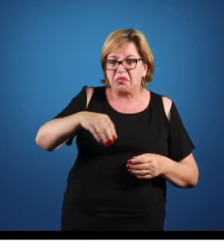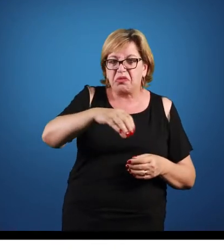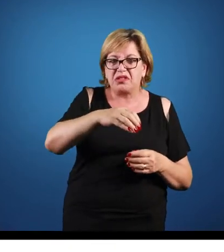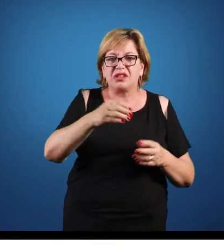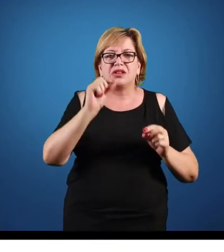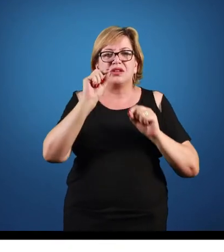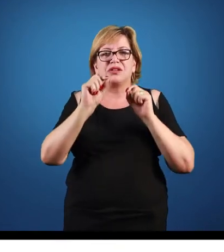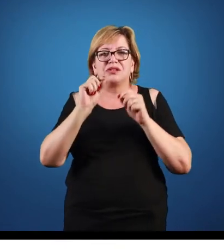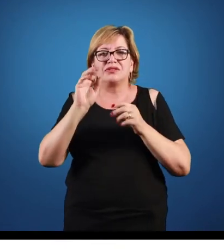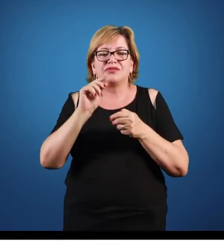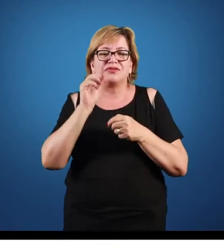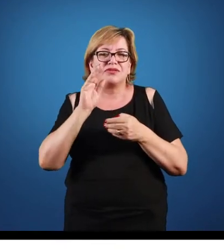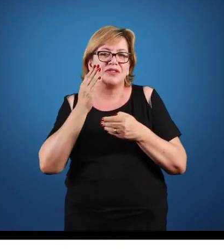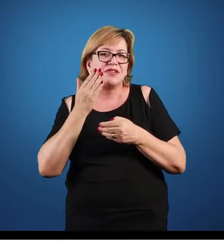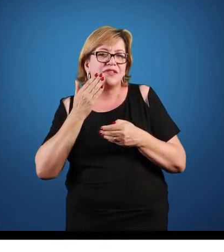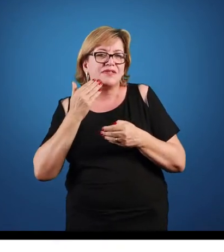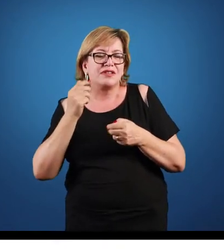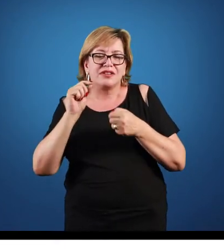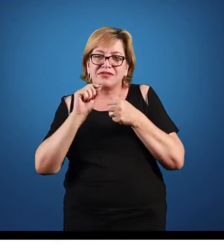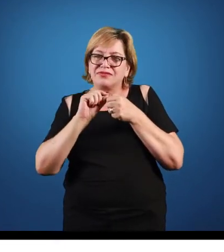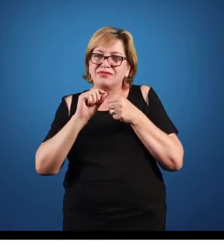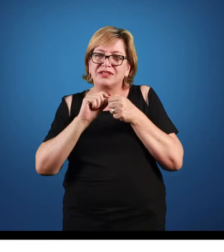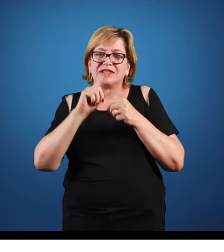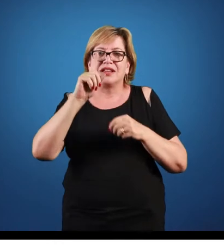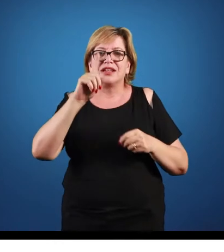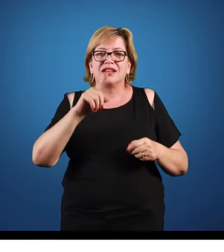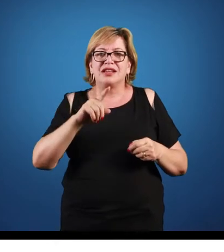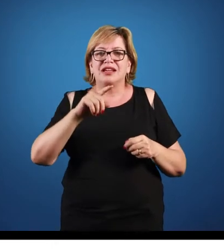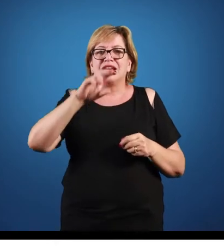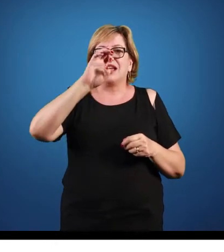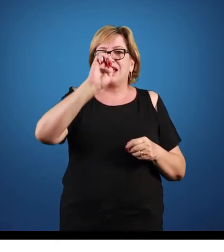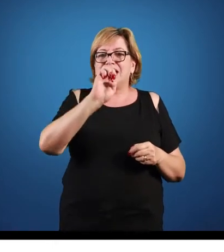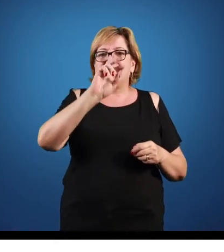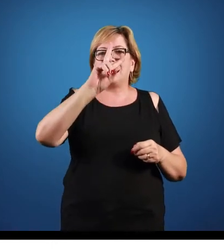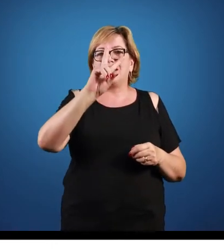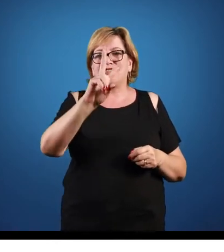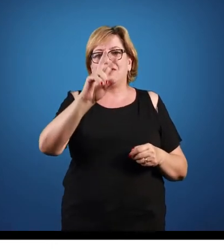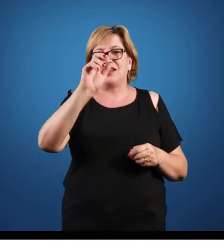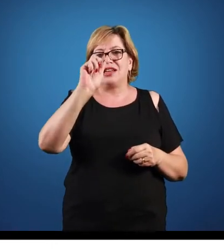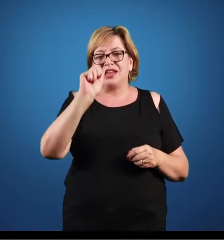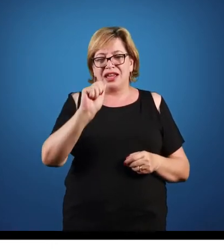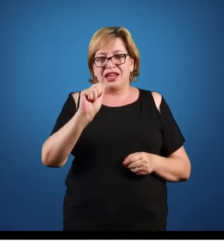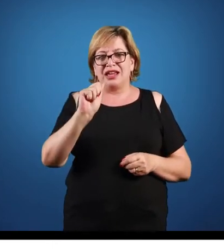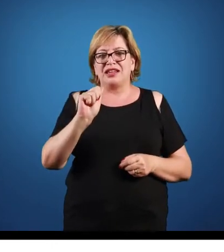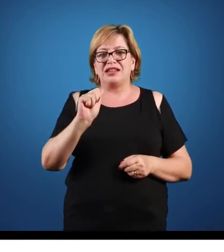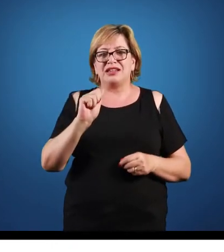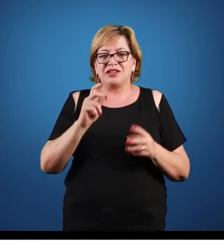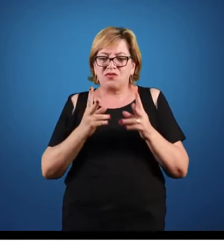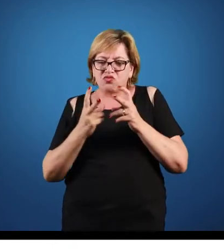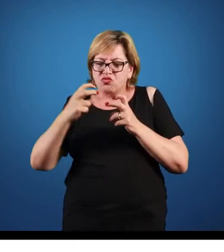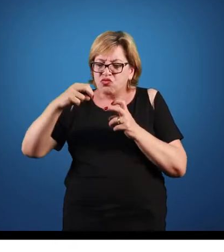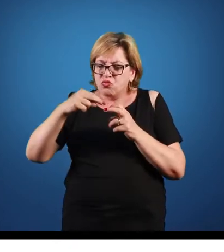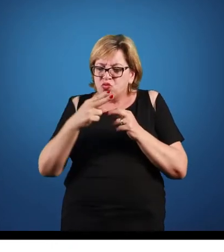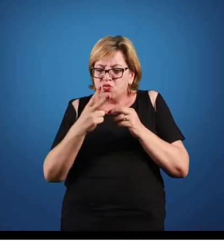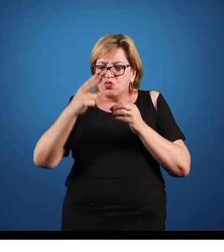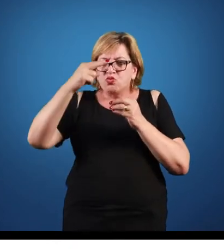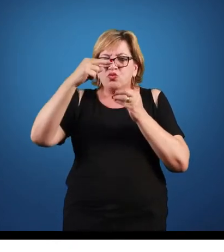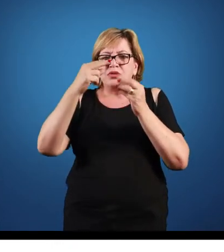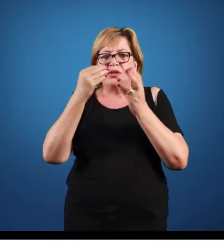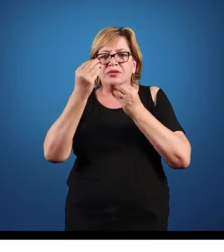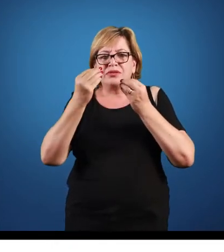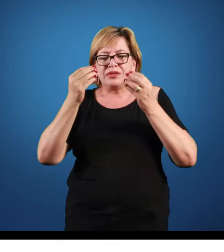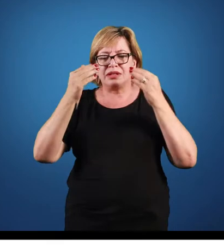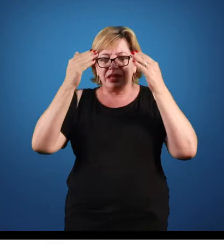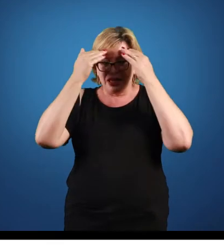de infância a animação tem deixa a ideia com ele o ideal é fazer o recorte é assim e faz